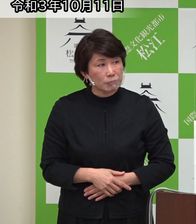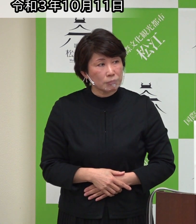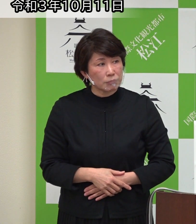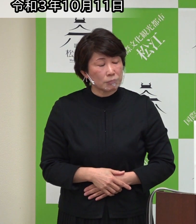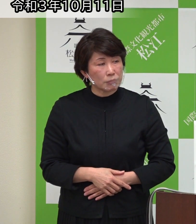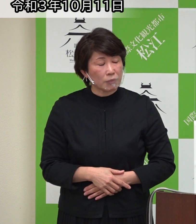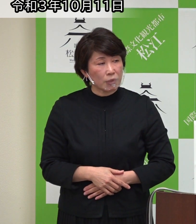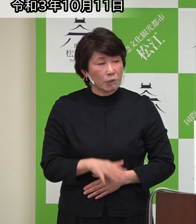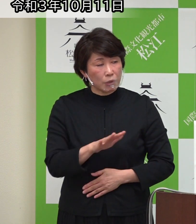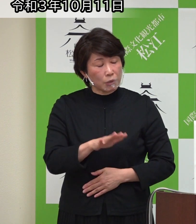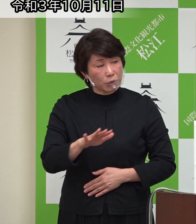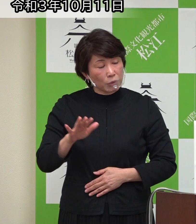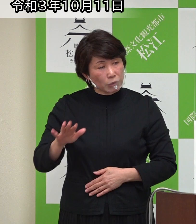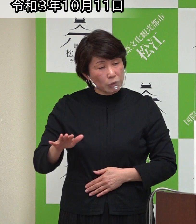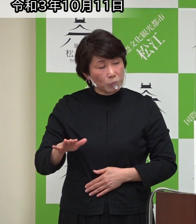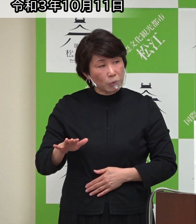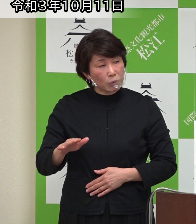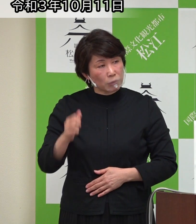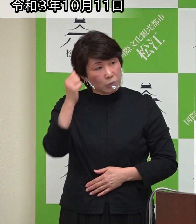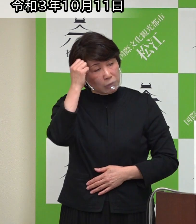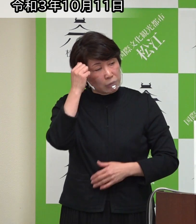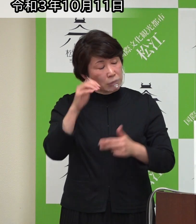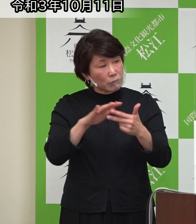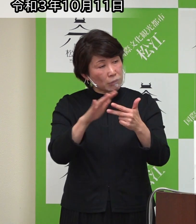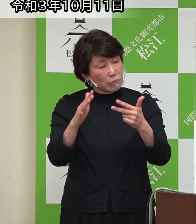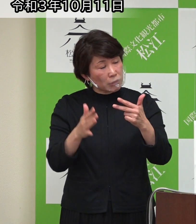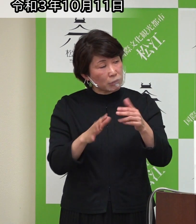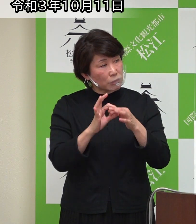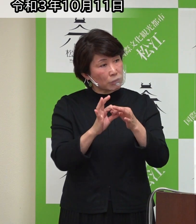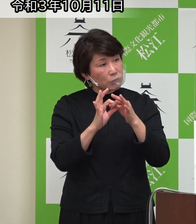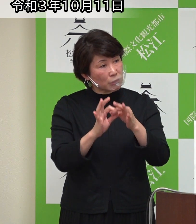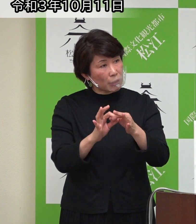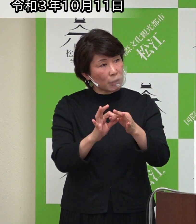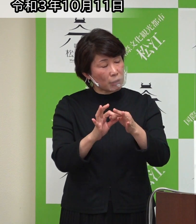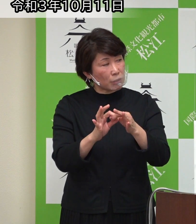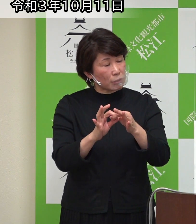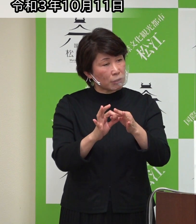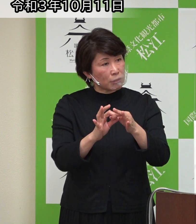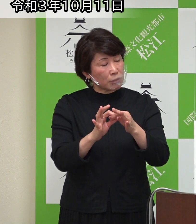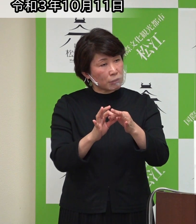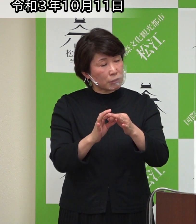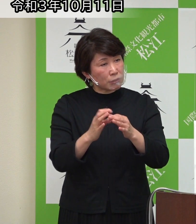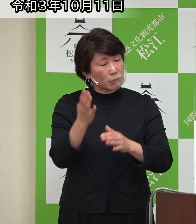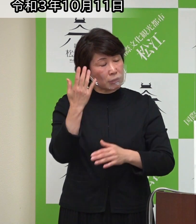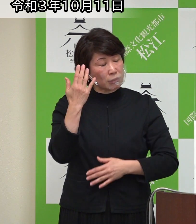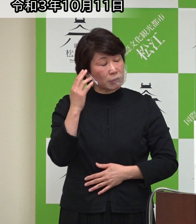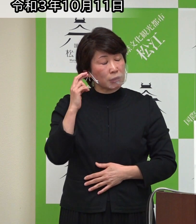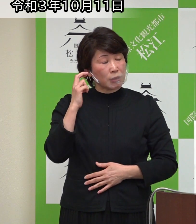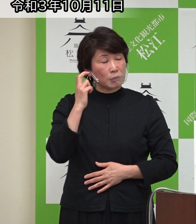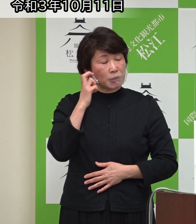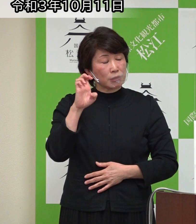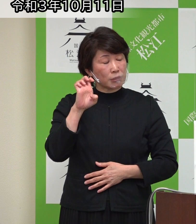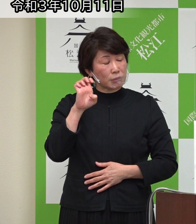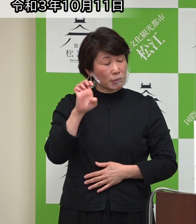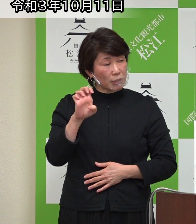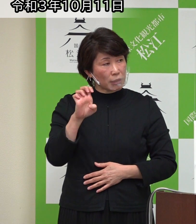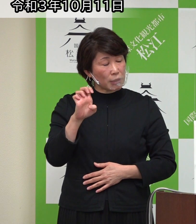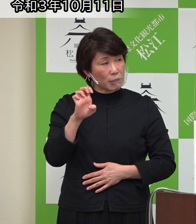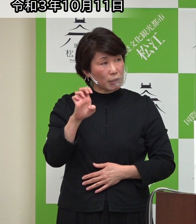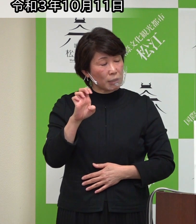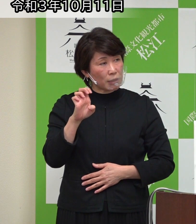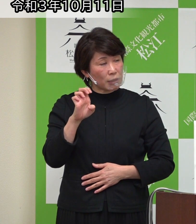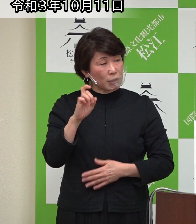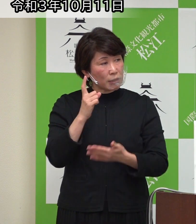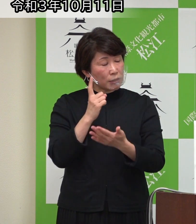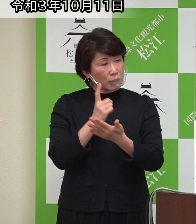子どものショートステイのことに関してお伺いしたいと思ってまして、はい、先ほど松江市独自の取り組みとして拡充したいというお